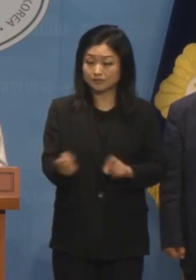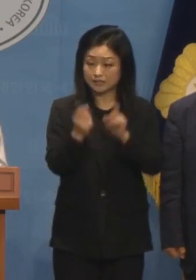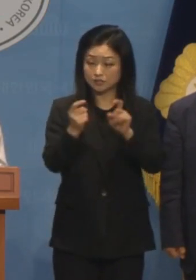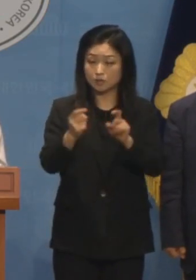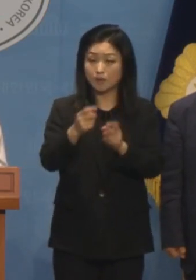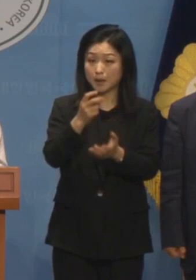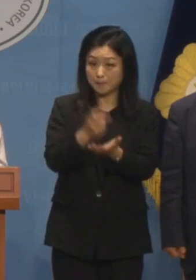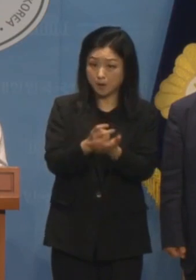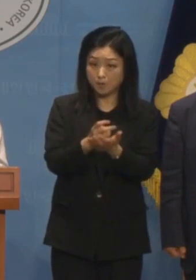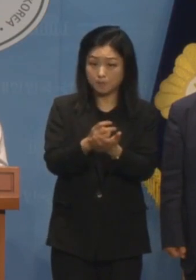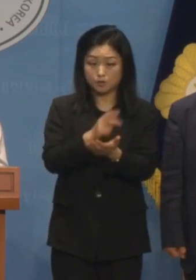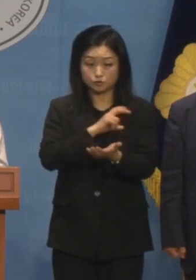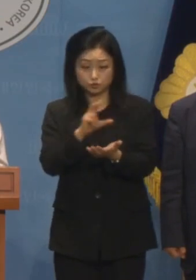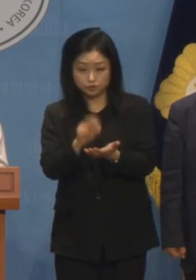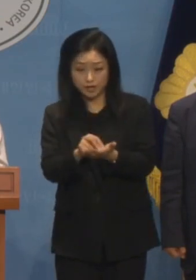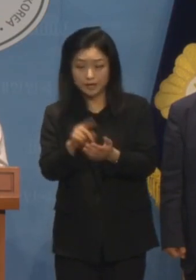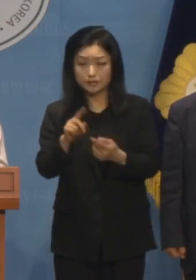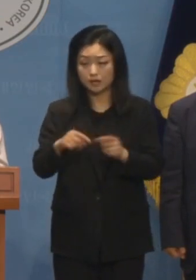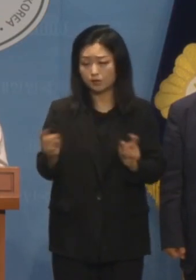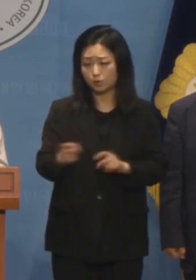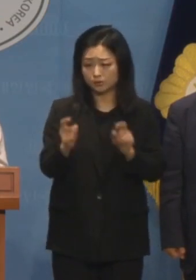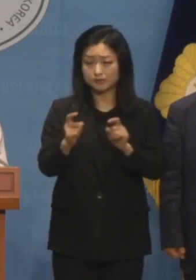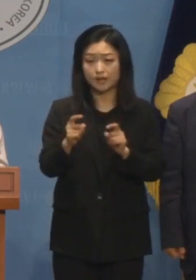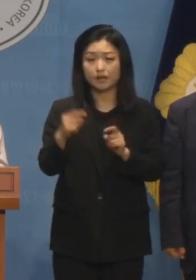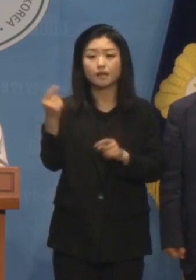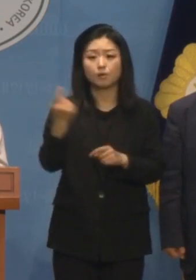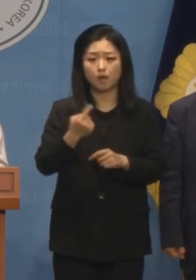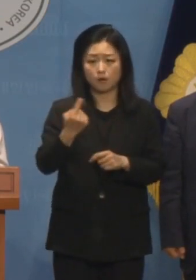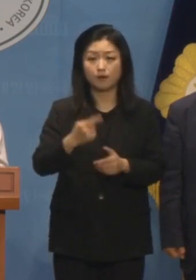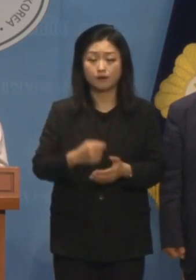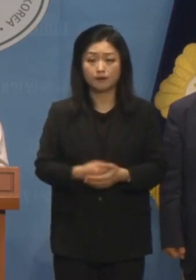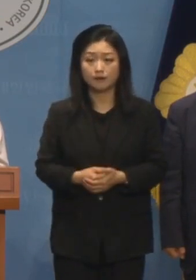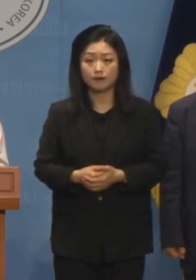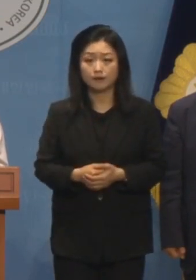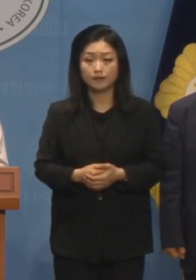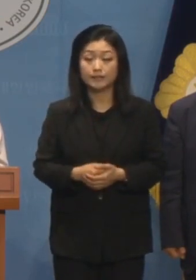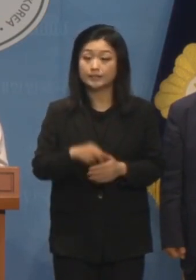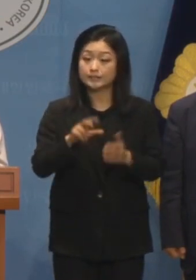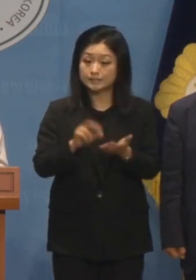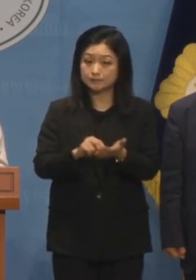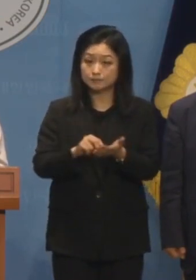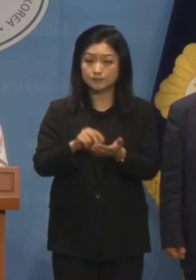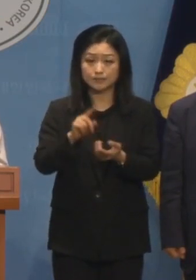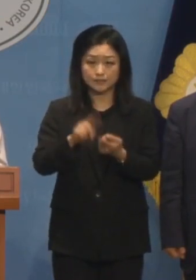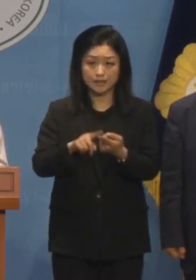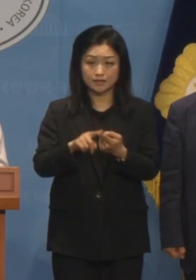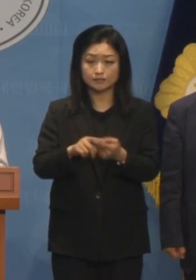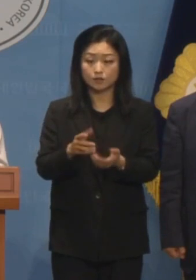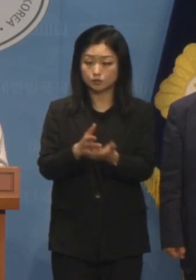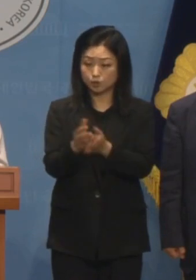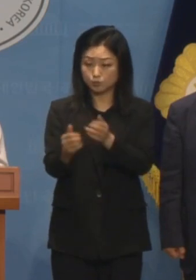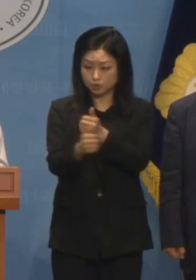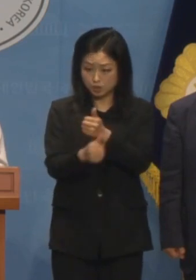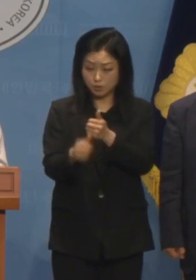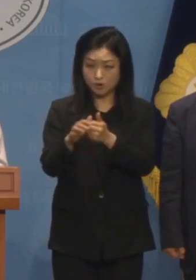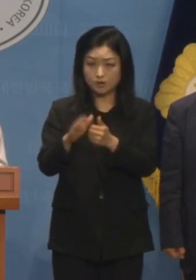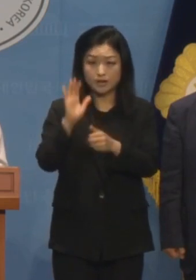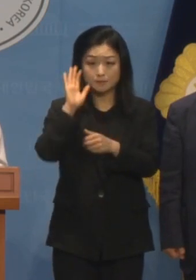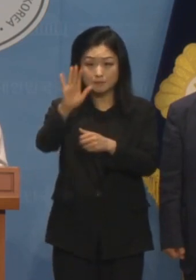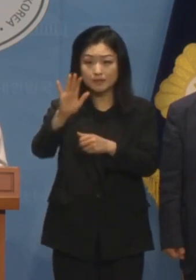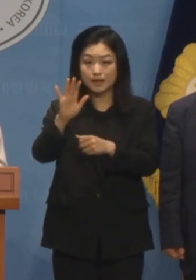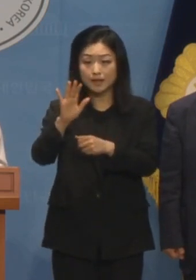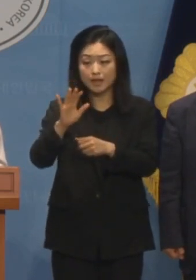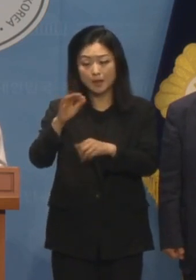쟁점화되는 몇 가지 주제에 대한 논쟁으로 이어질 것은 불을 보듯 뻔합니다. 이번 국가교육위원회 전문위원회의 중장기